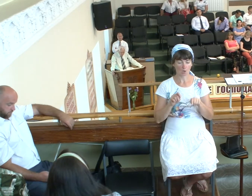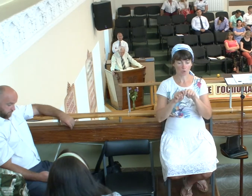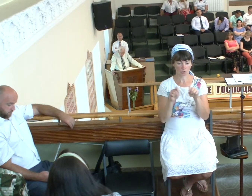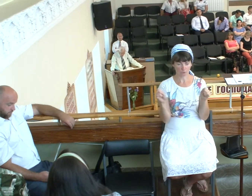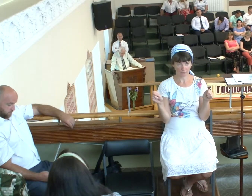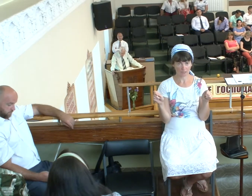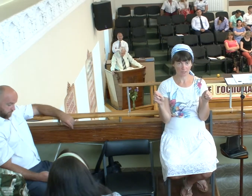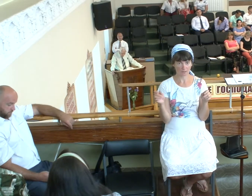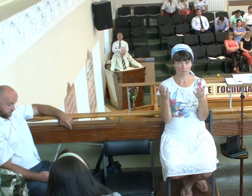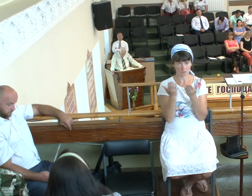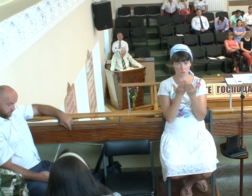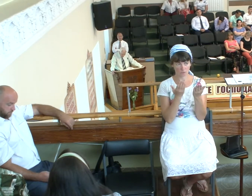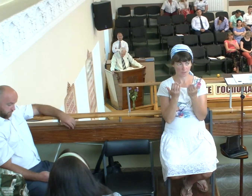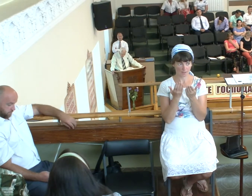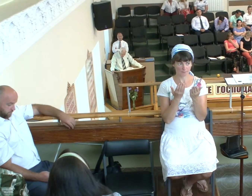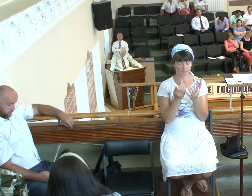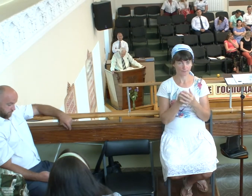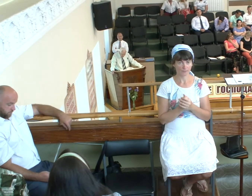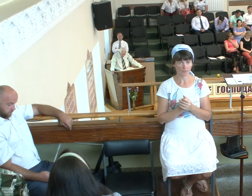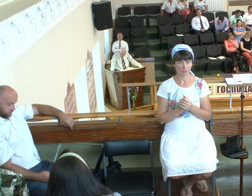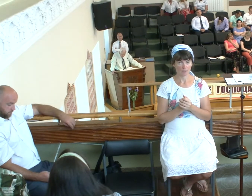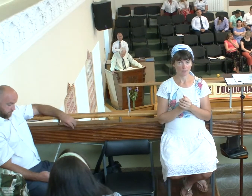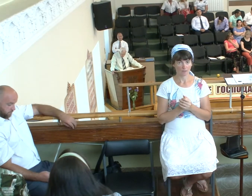Иоанн пишет об Иисусе Христе